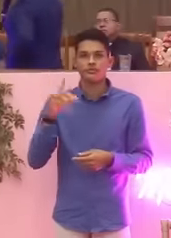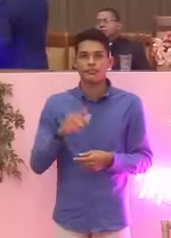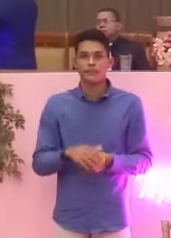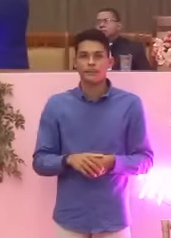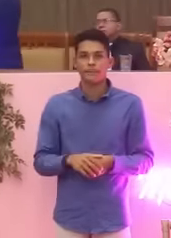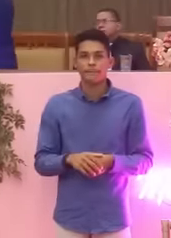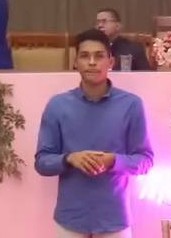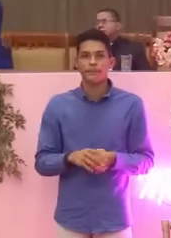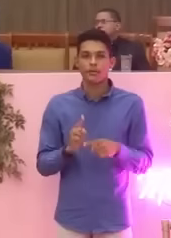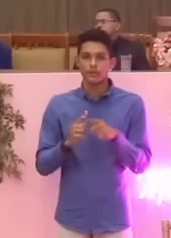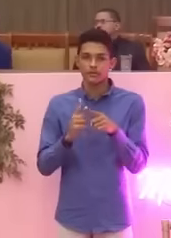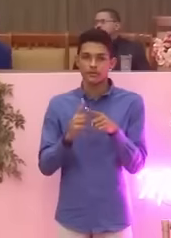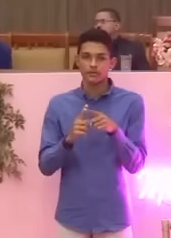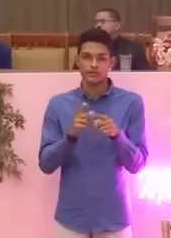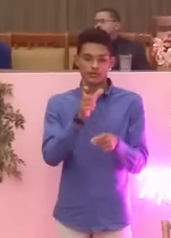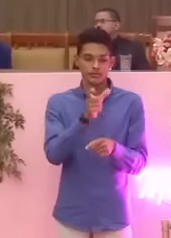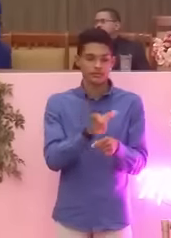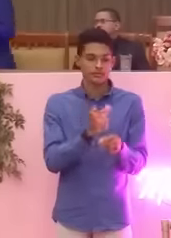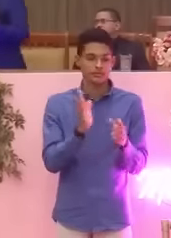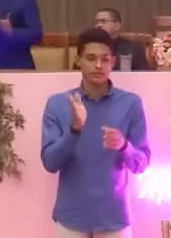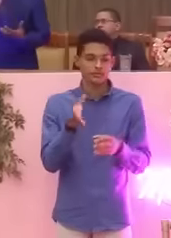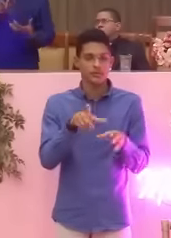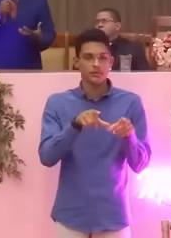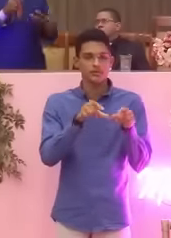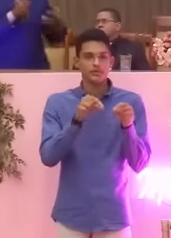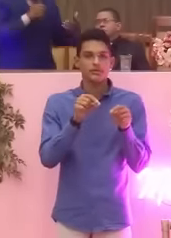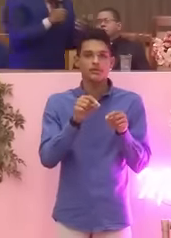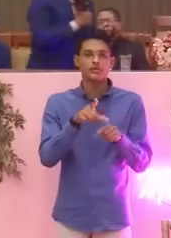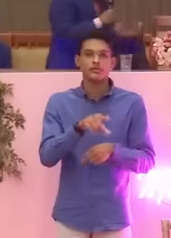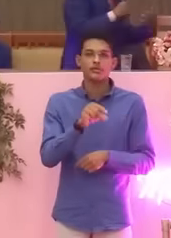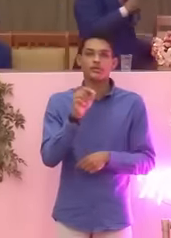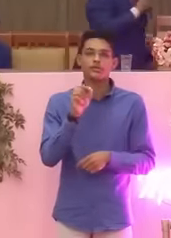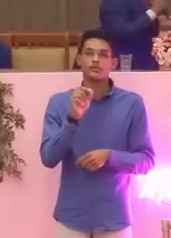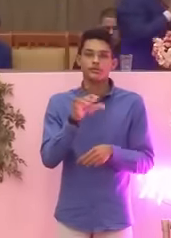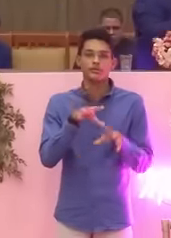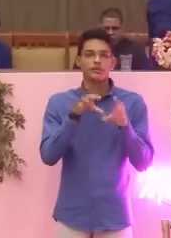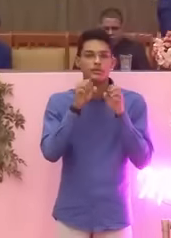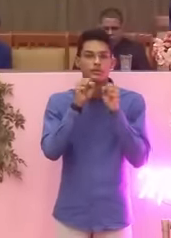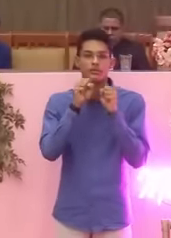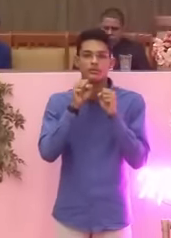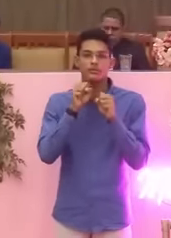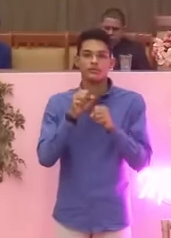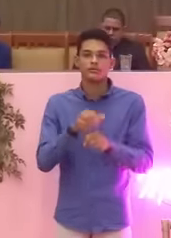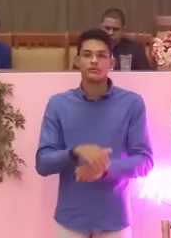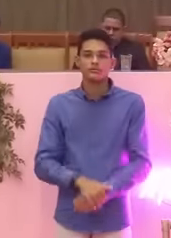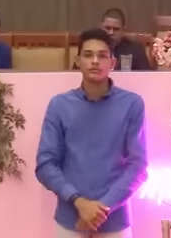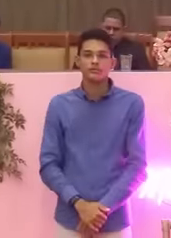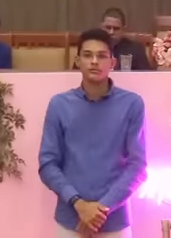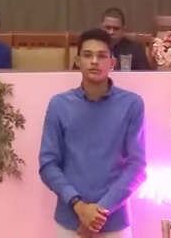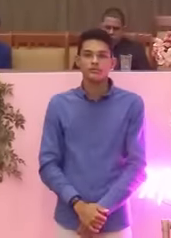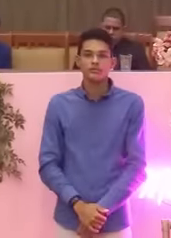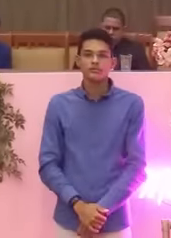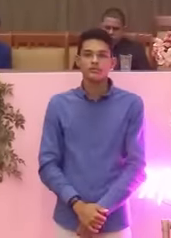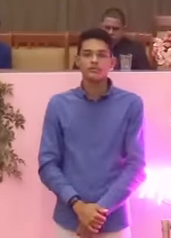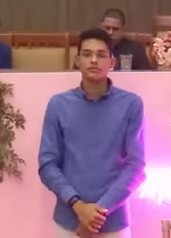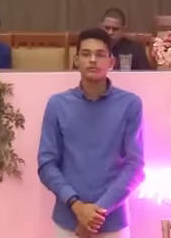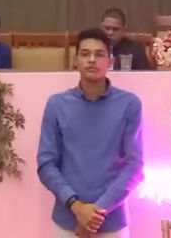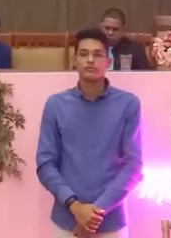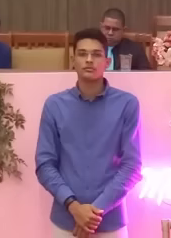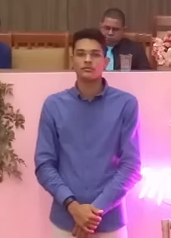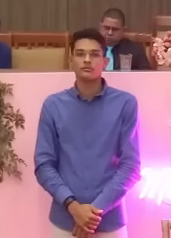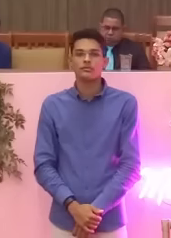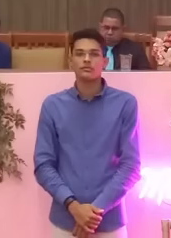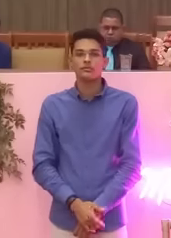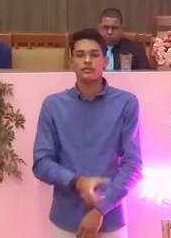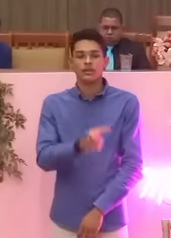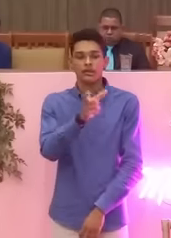É verdade na verdade às vezes é aquela pessoa mesmo que você tem amor mas aquela pessoa é tão